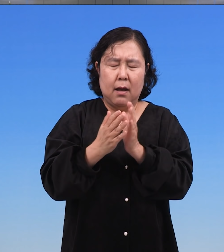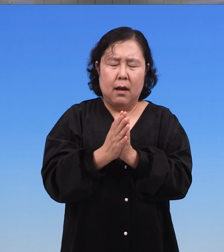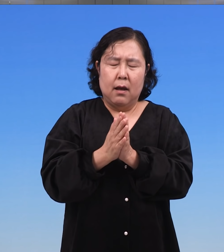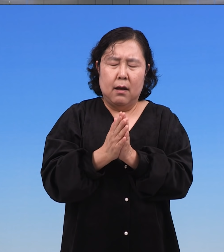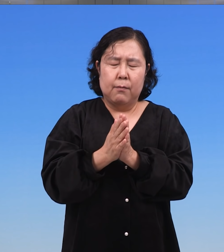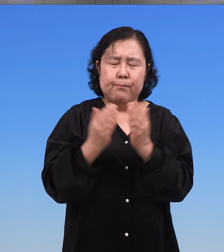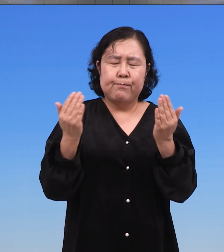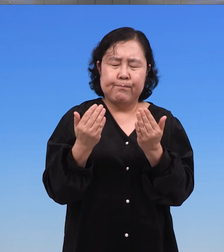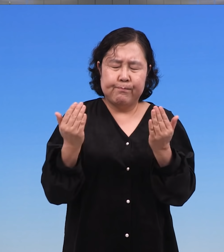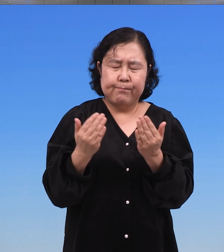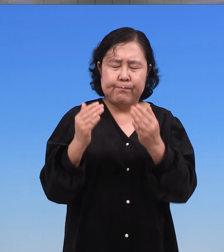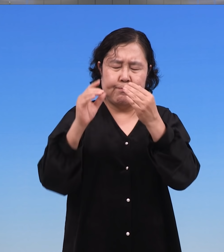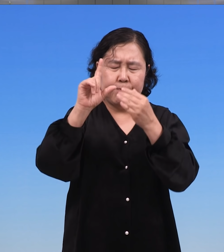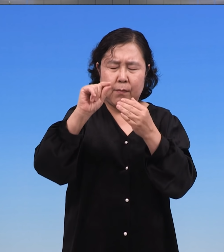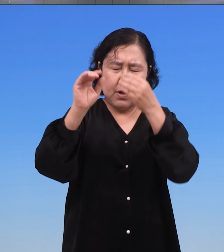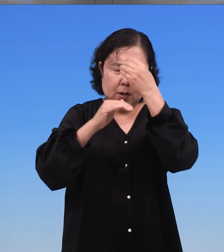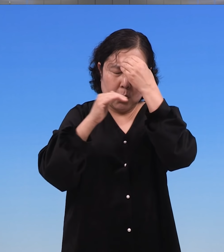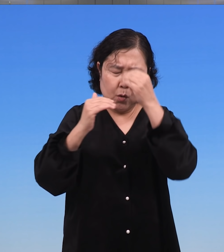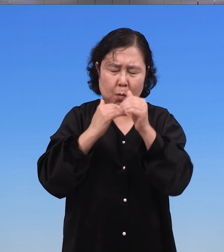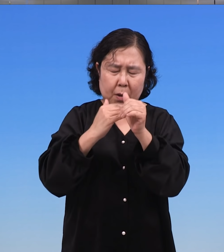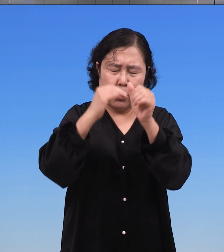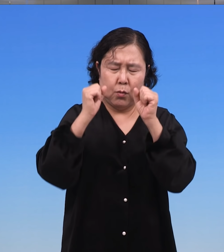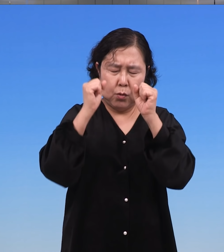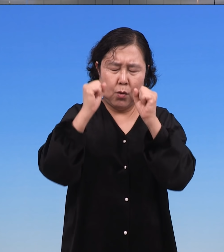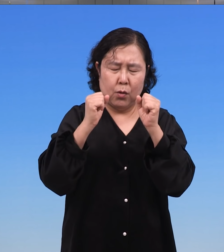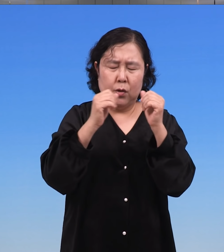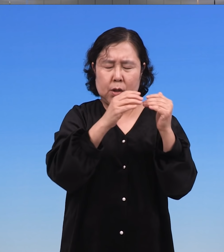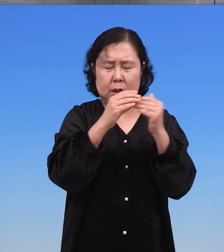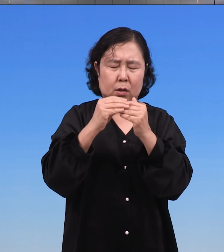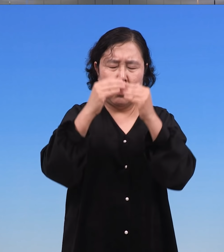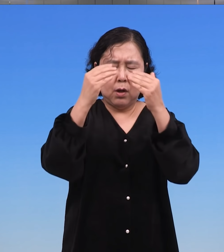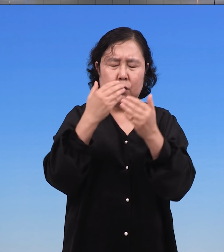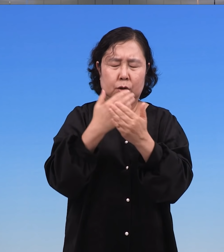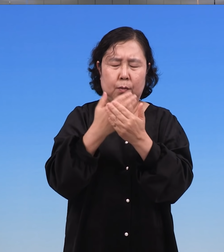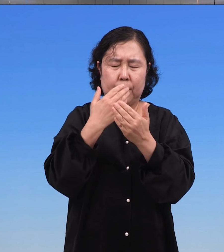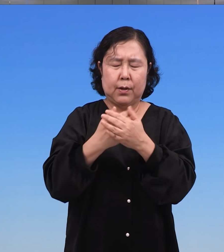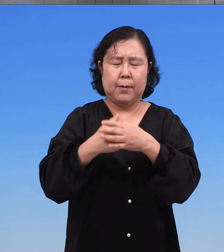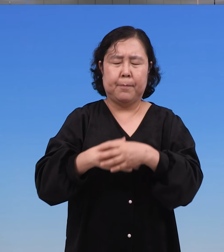과정으로 일만성도 파송운동을 인도하여 주시옵소서.